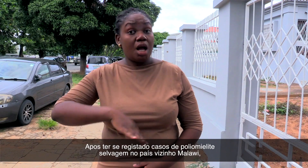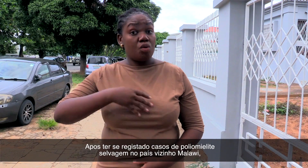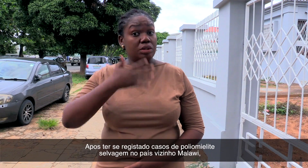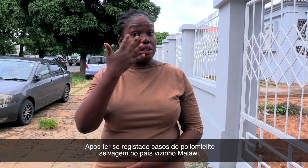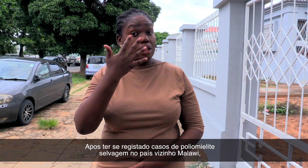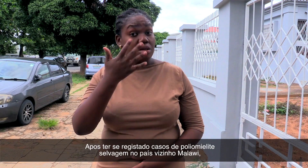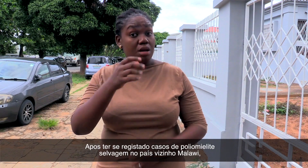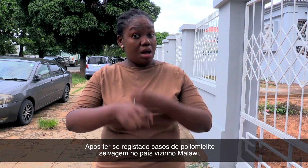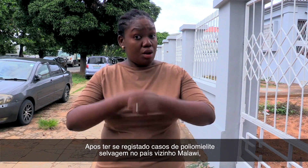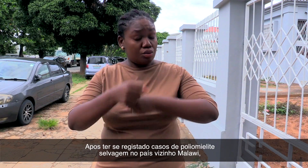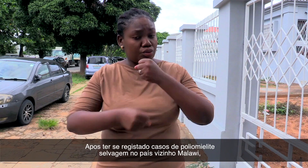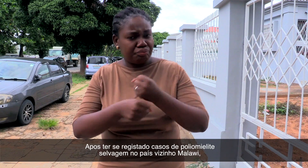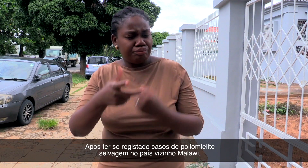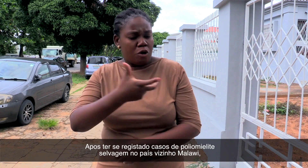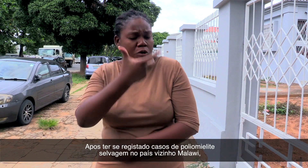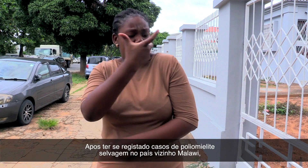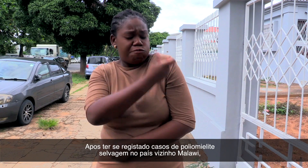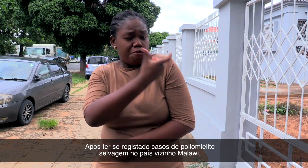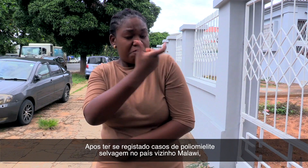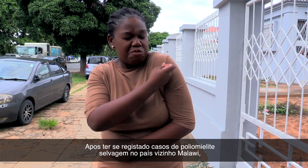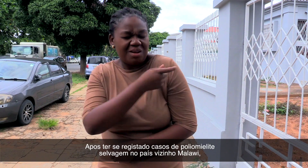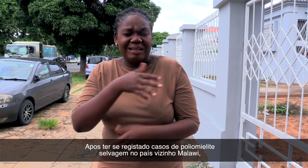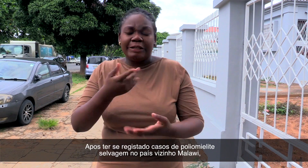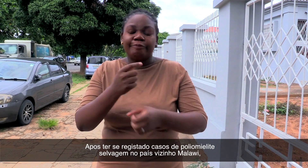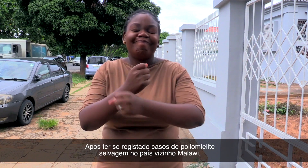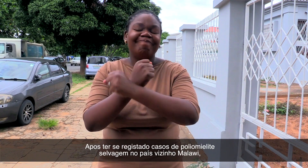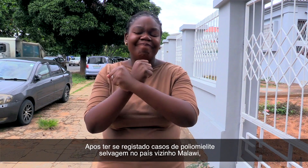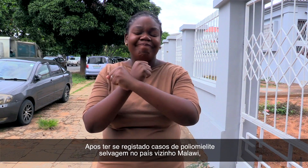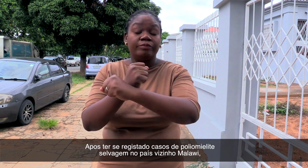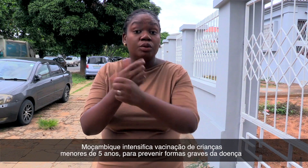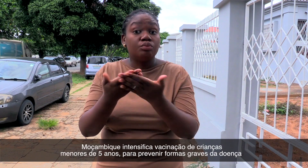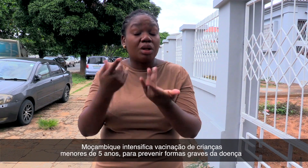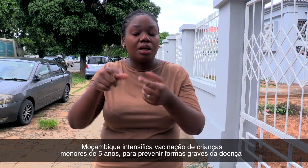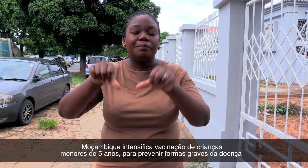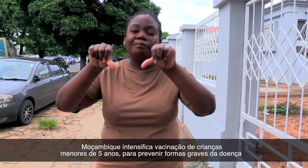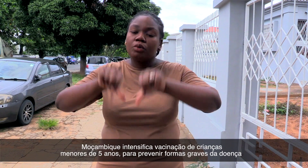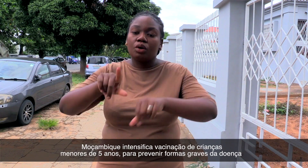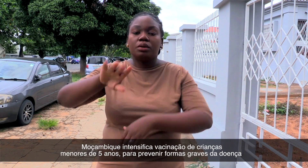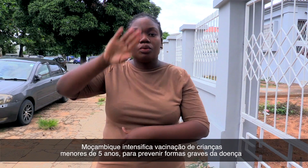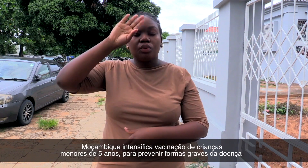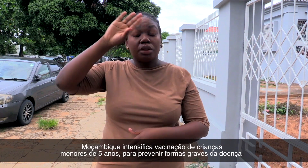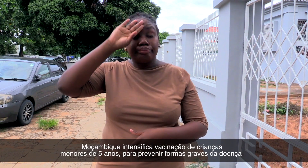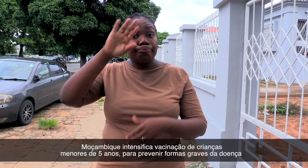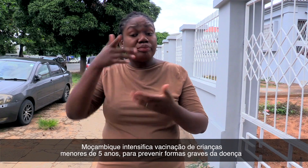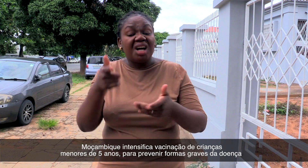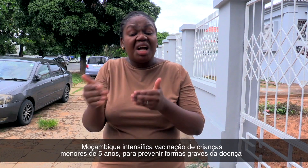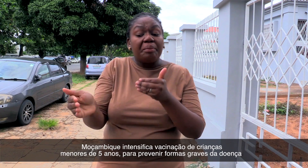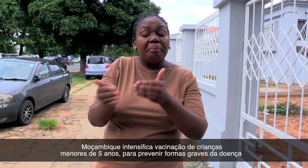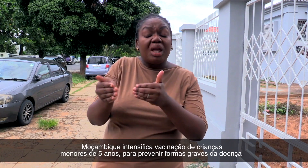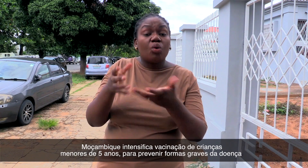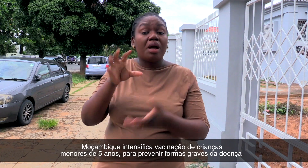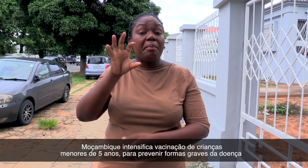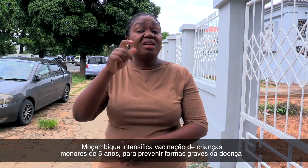Após ter registrado casos de poliomielite selvagem no país vizinho Malawi, Moçambique intensifica a vacinação de